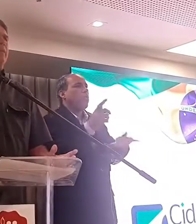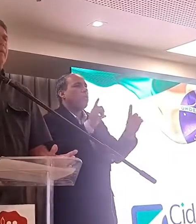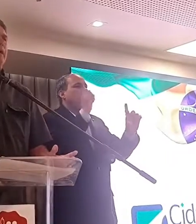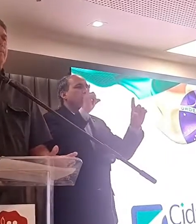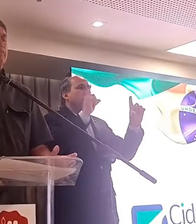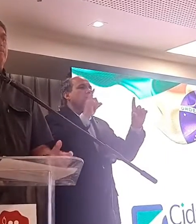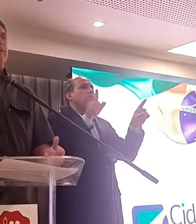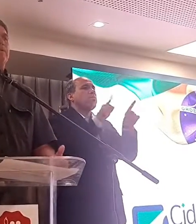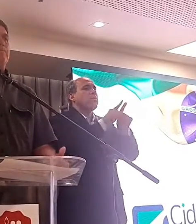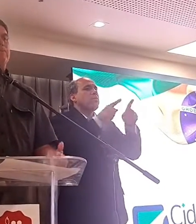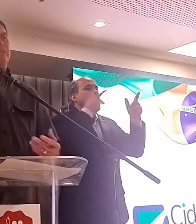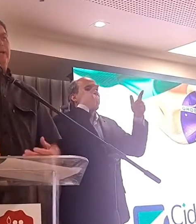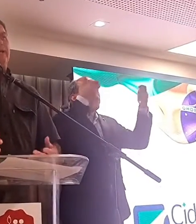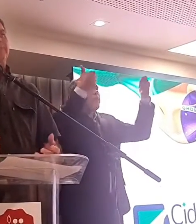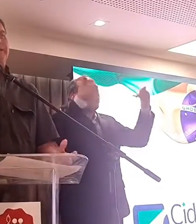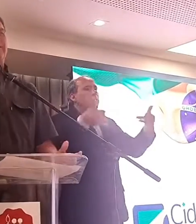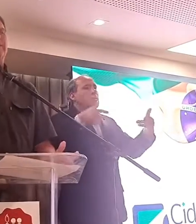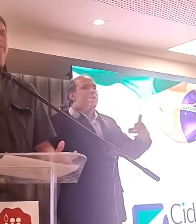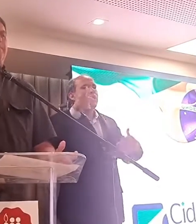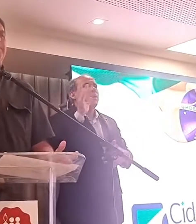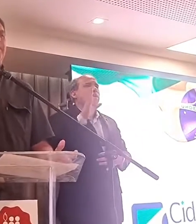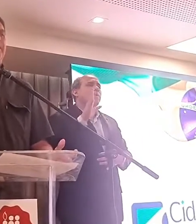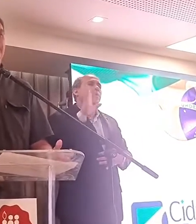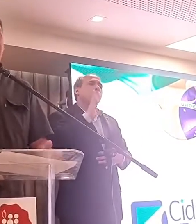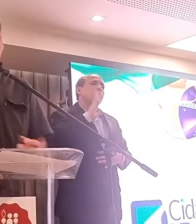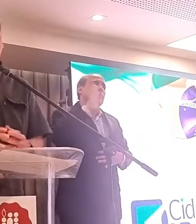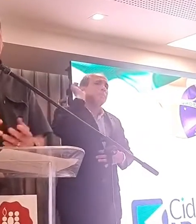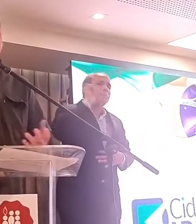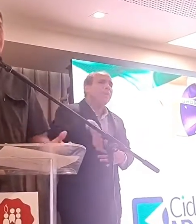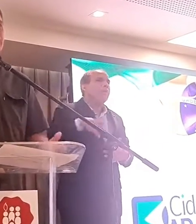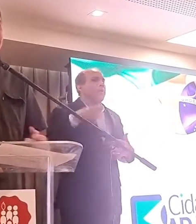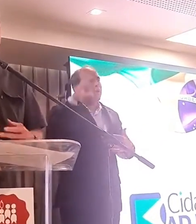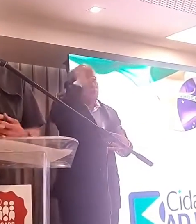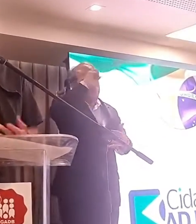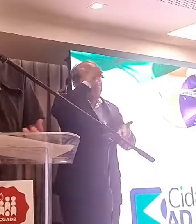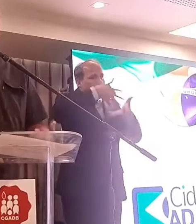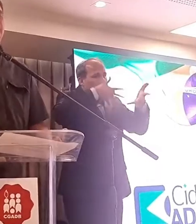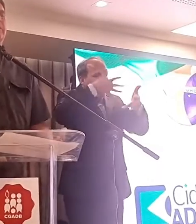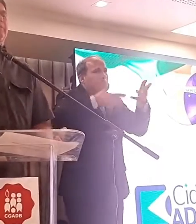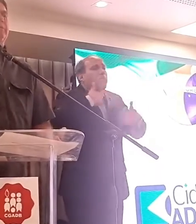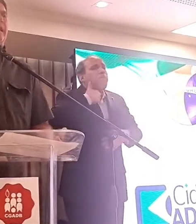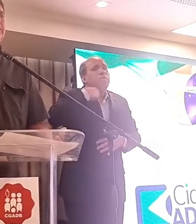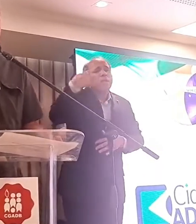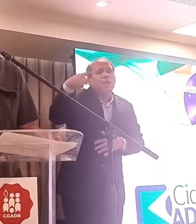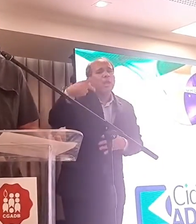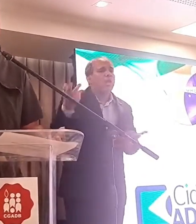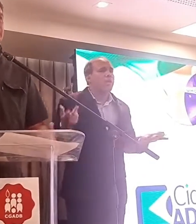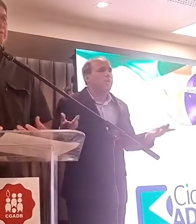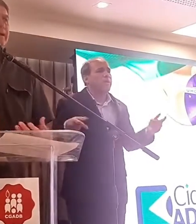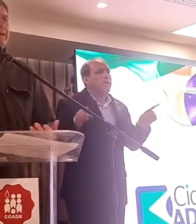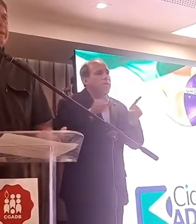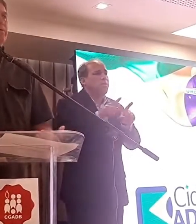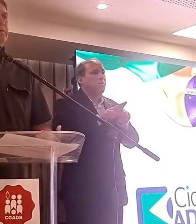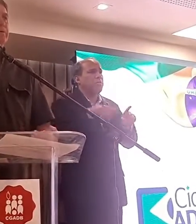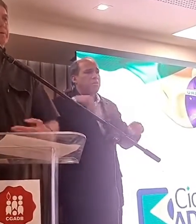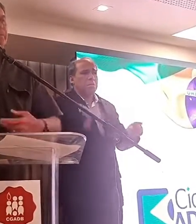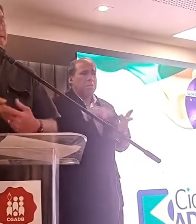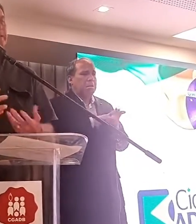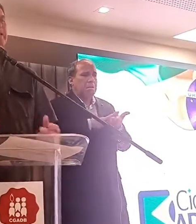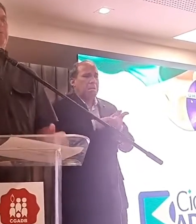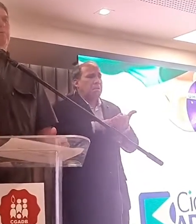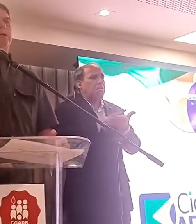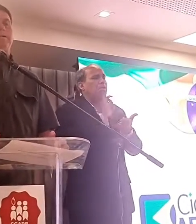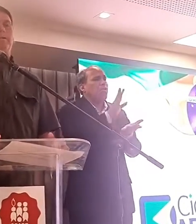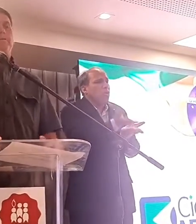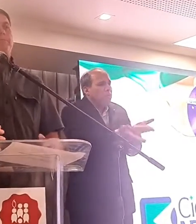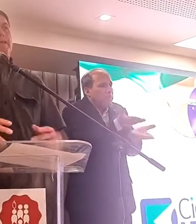tratar, por exemplo, do assunto que ela vem tratando. Ela aprendeu Libras por livre, espontânea vontade, não ganha nada com isso, para